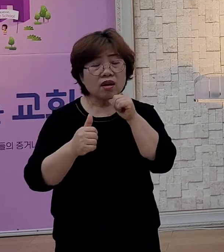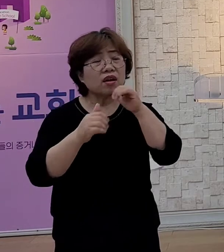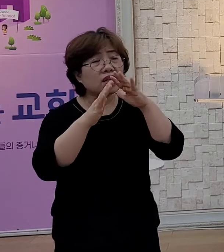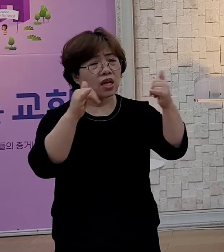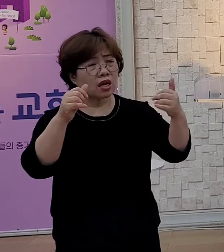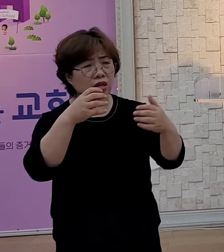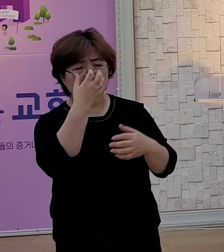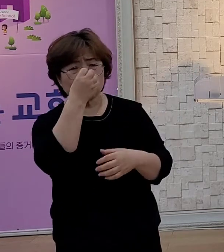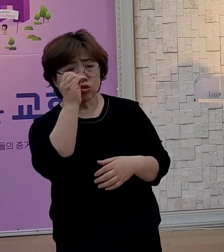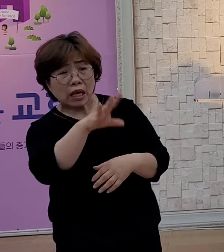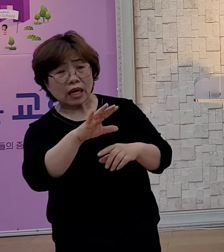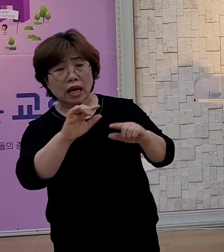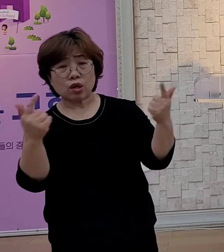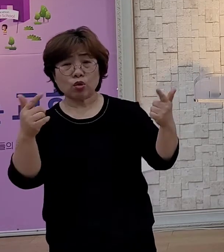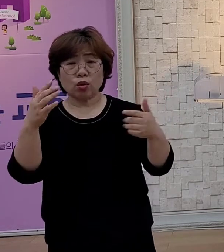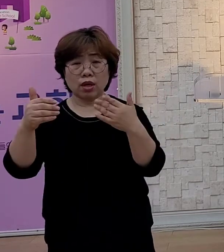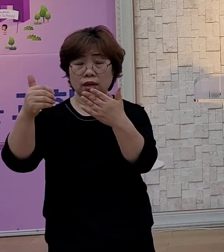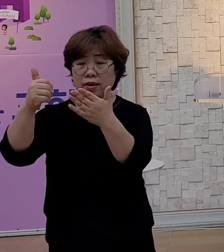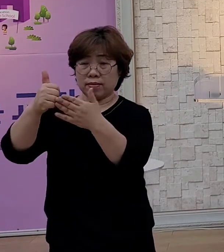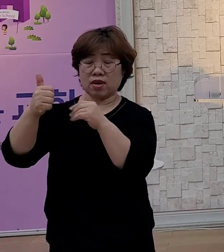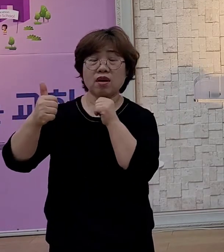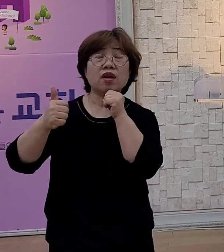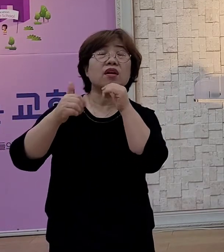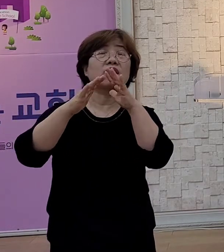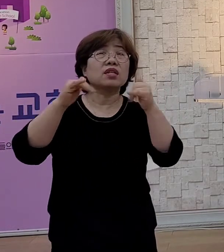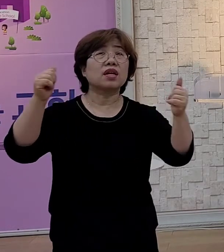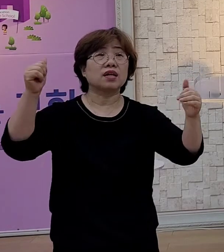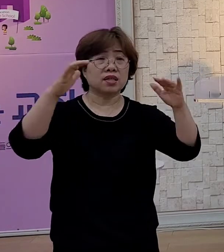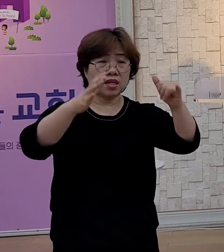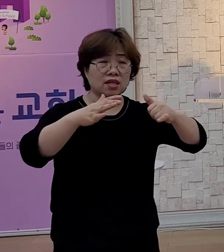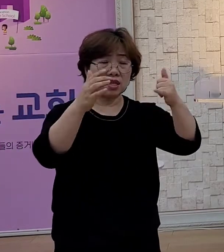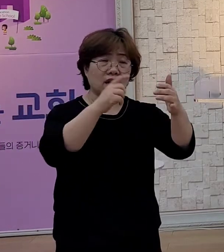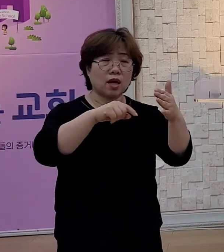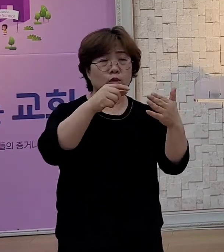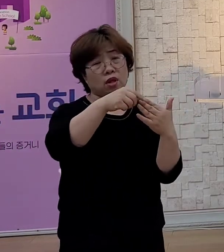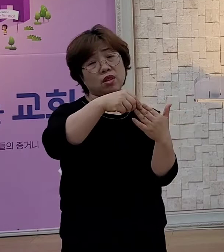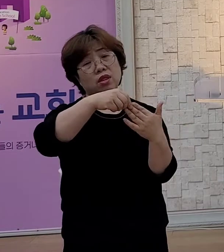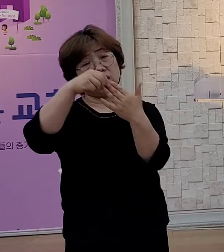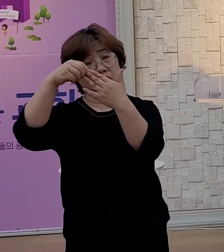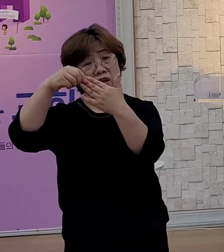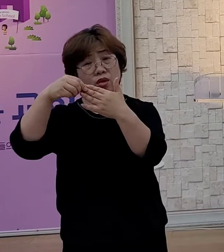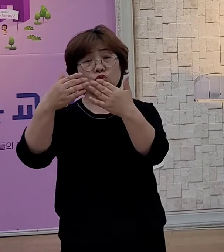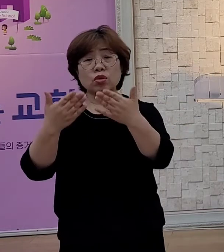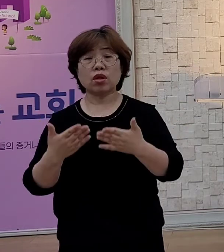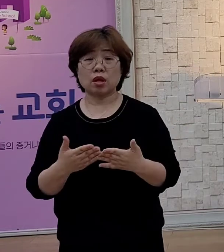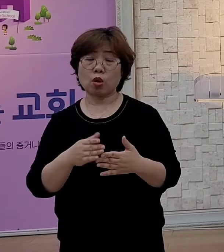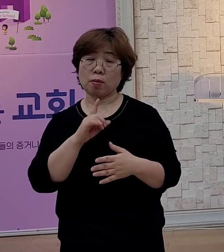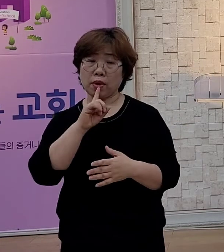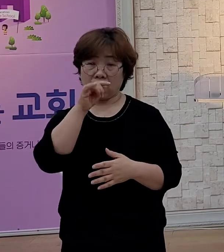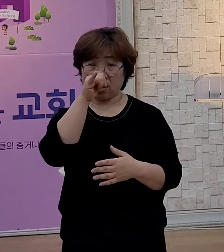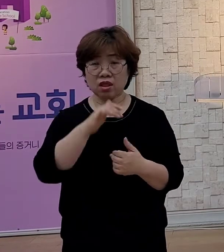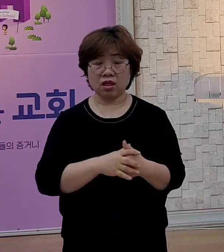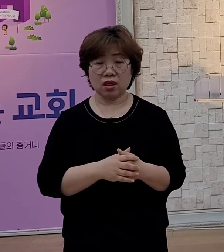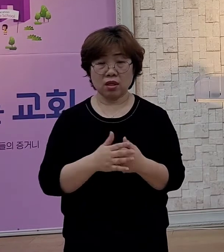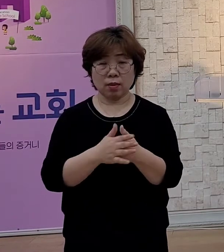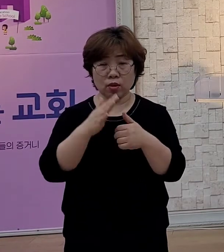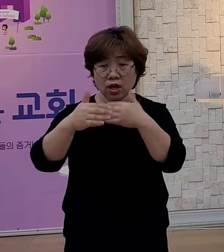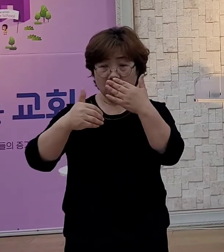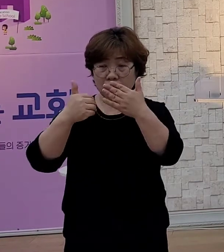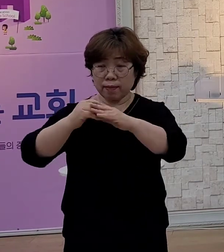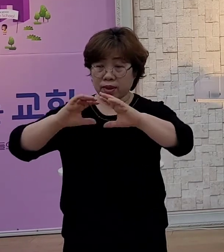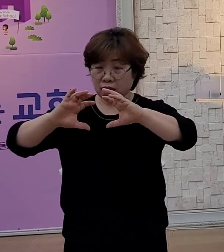무시하고 멸시한 게 아니고 하나님은 이 가난한 자를 이 세상에서 택하셨다 그랬어요. 그래서 하나님의